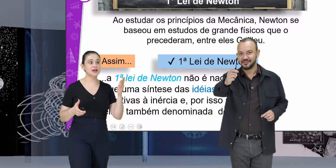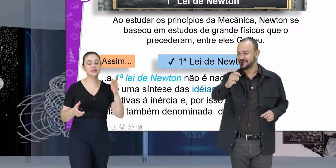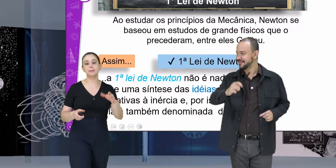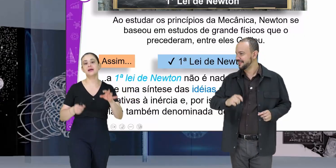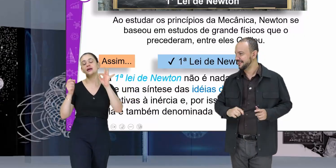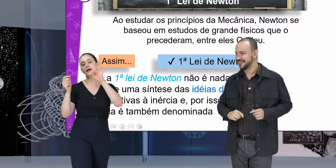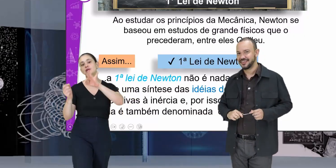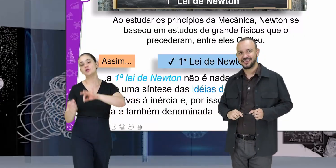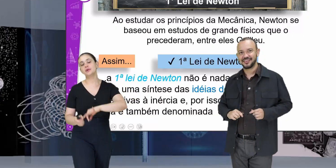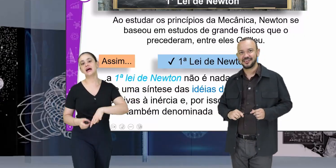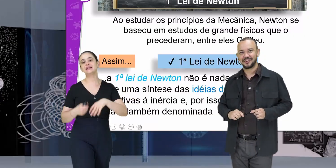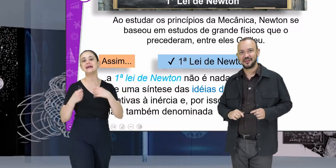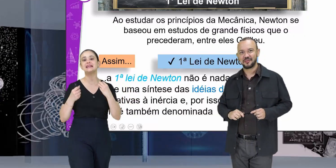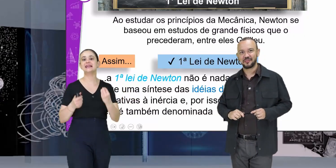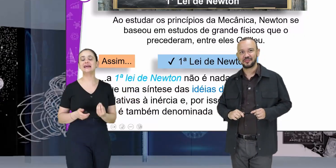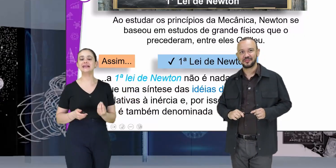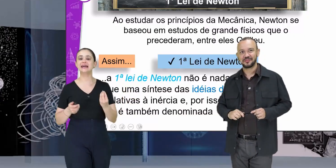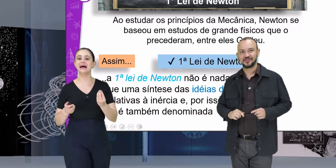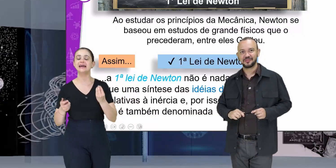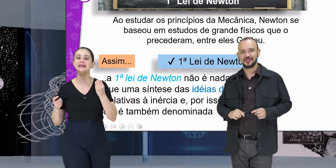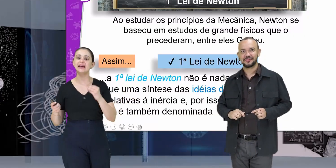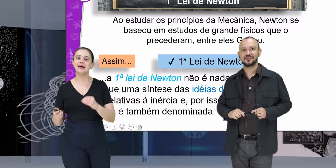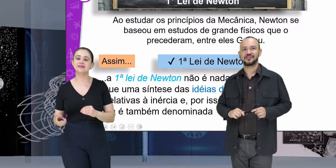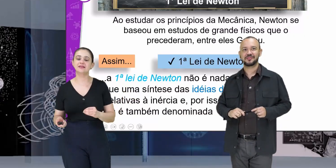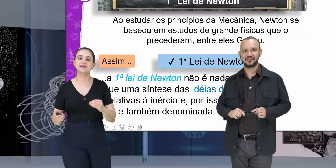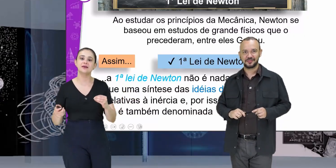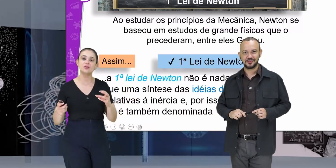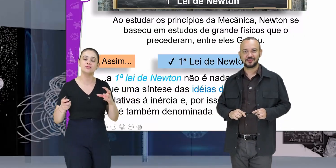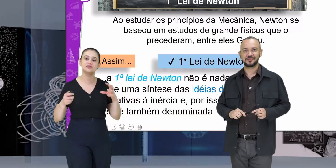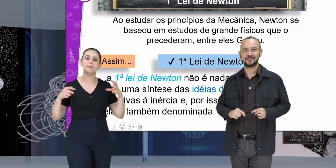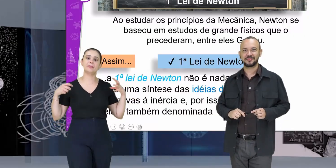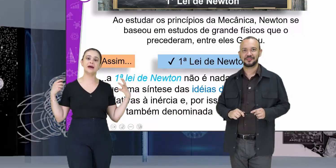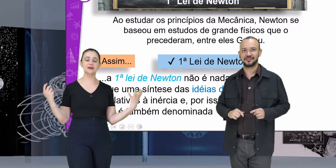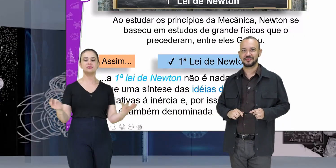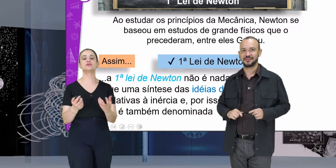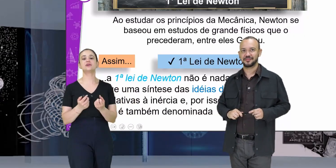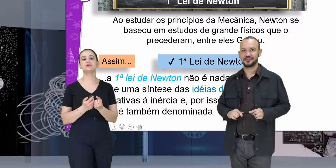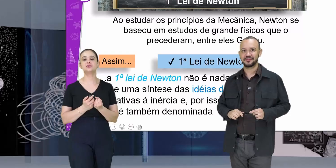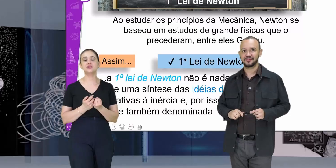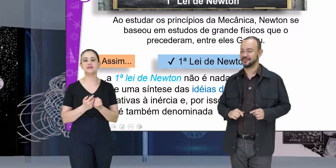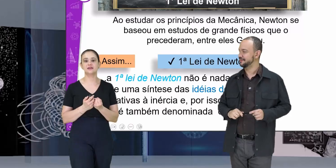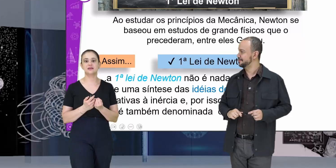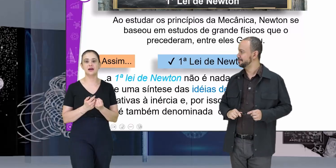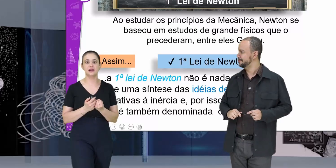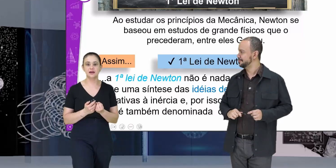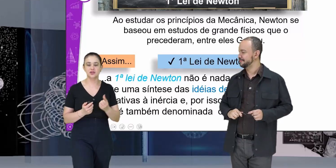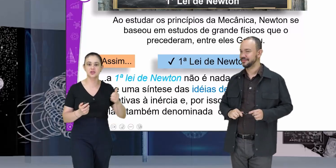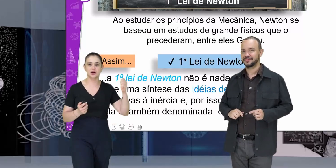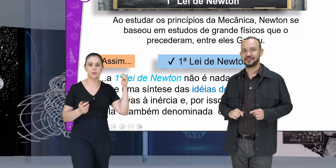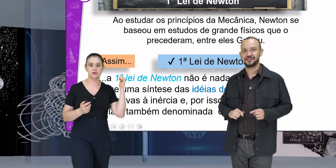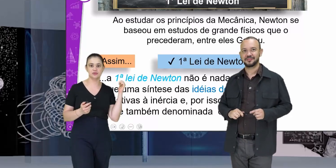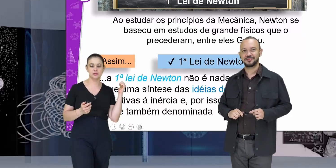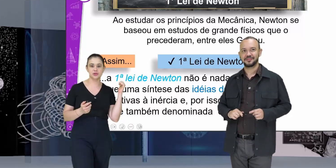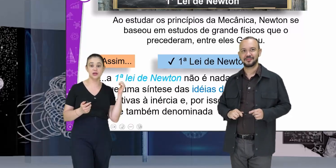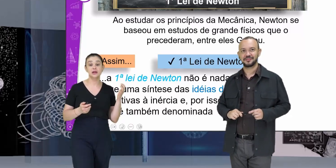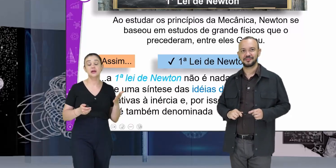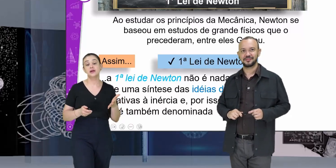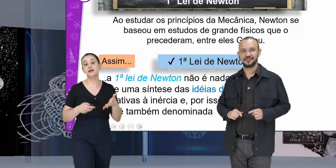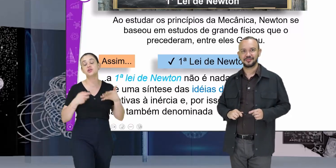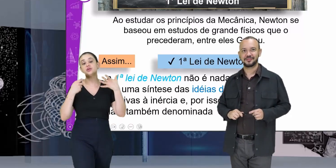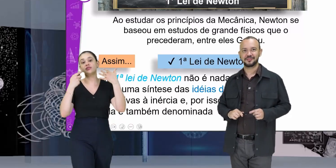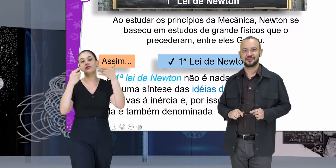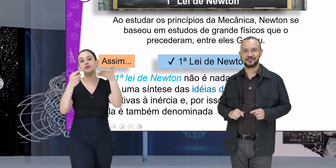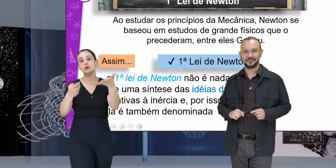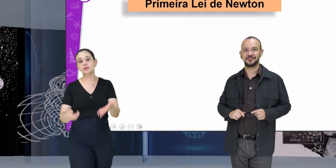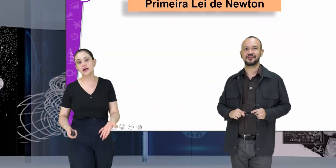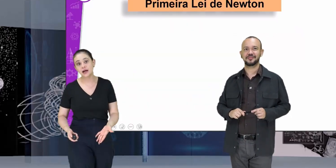mesmo ela também é denominada lei da inércia. Então, você pega esse conceito de inércia que está aí, que a gente acabou de discutir, e a